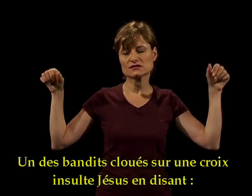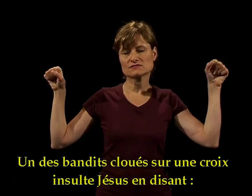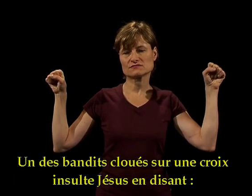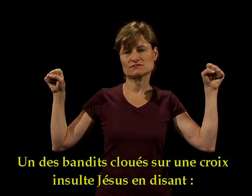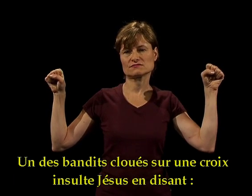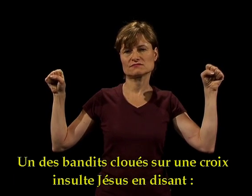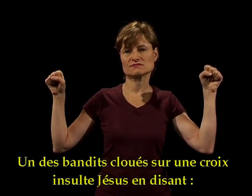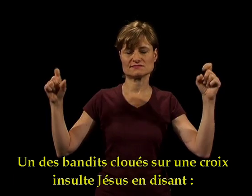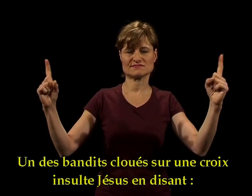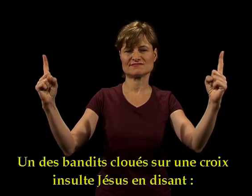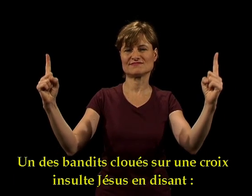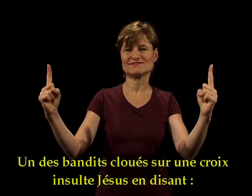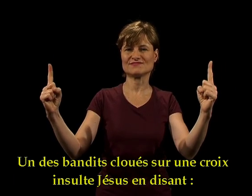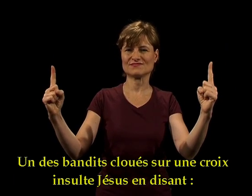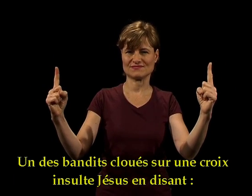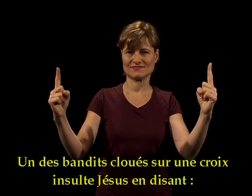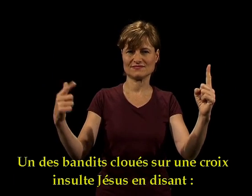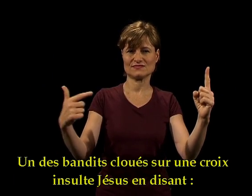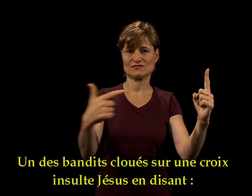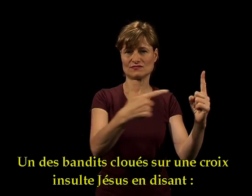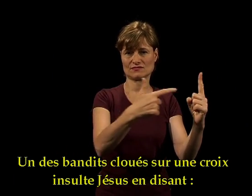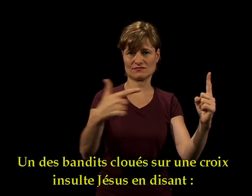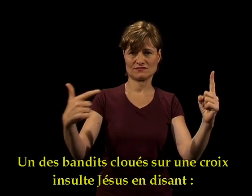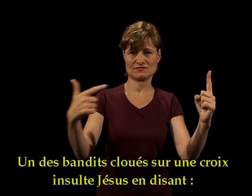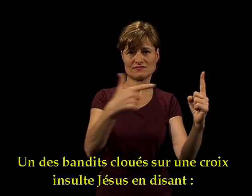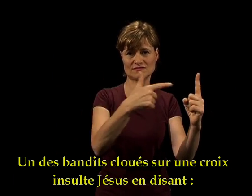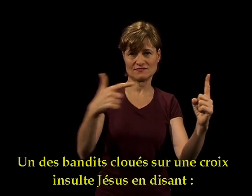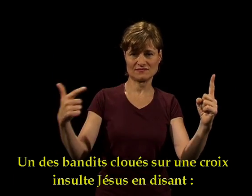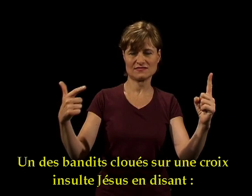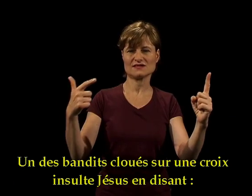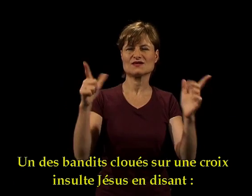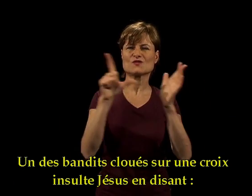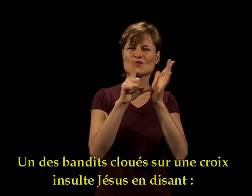Un des bandits, cloué sur une croix, insulte Jésus.